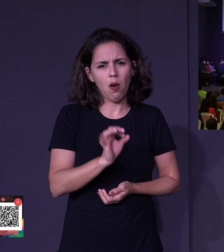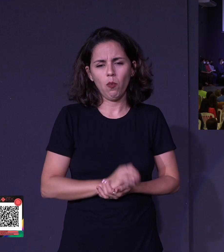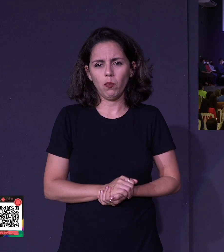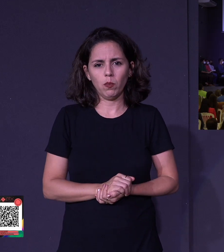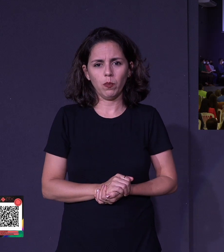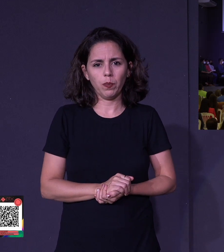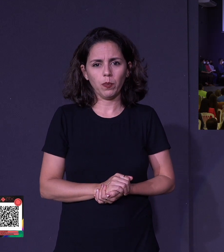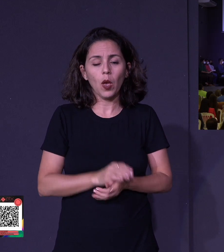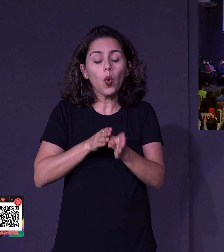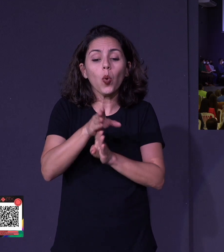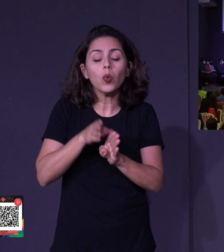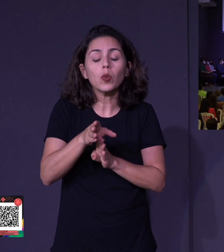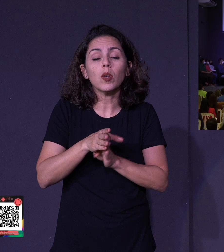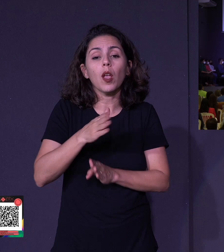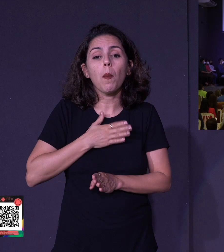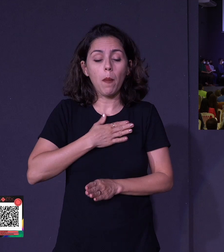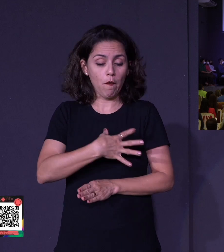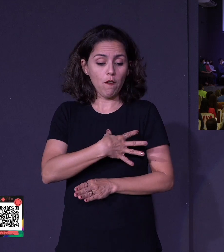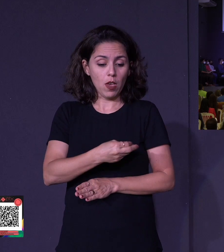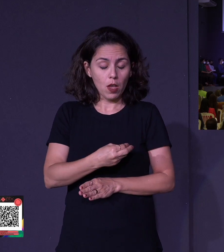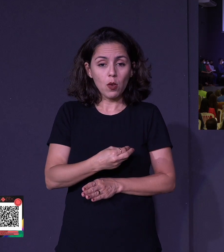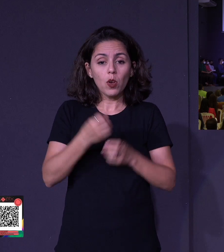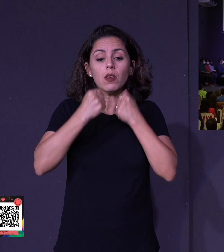mulher só.